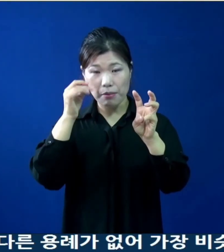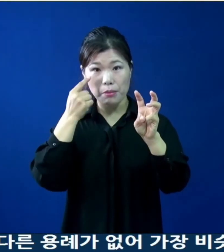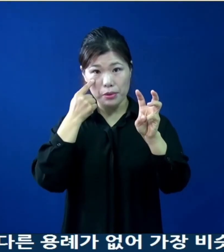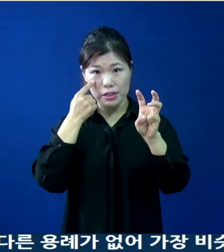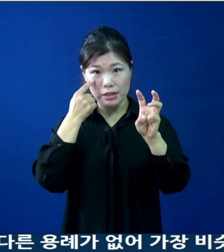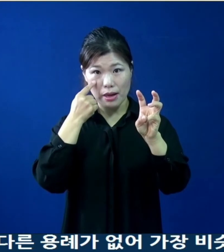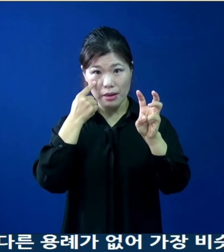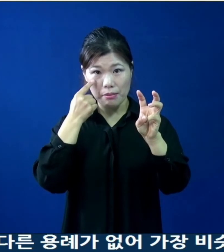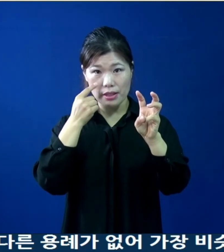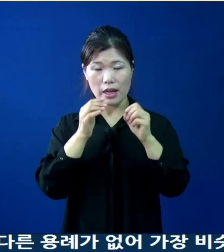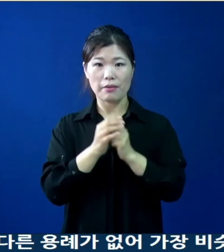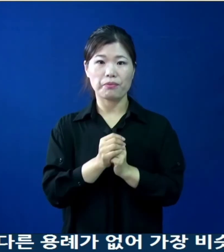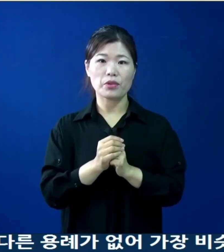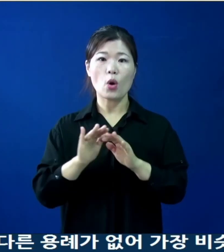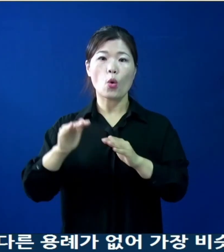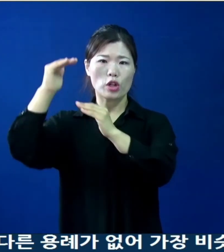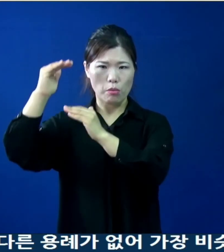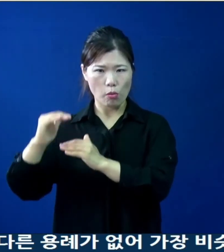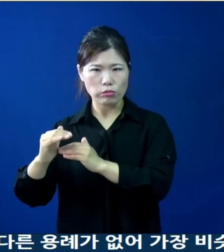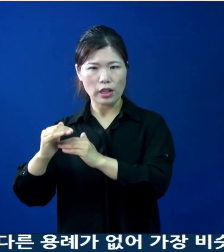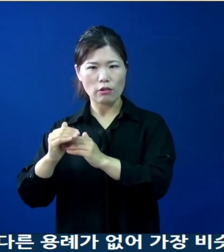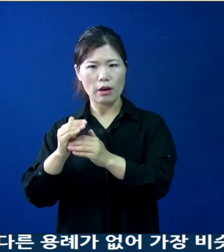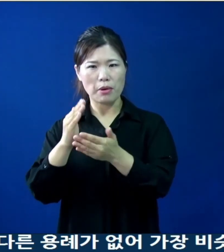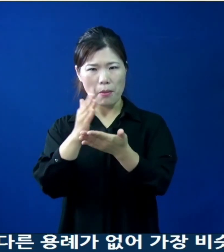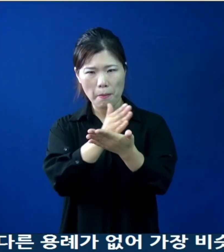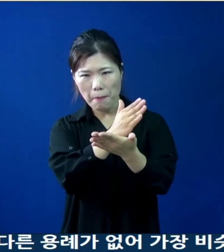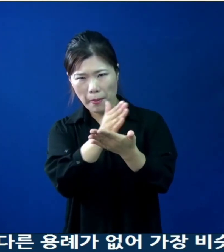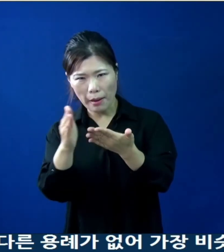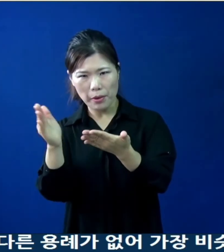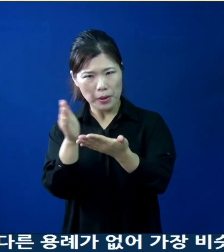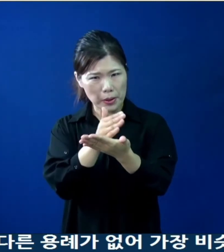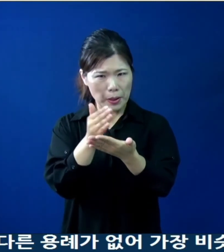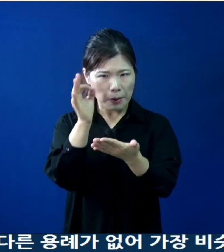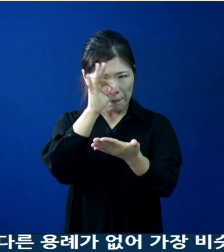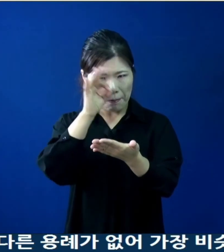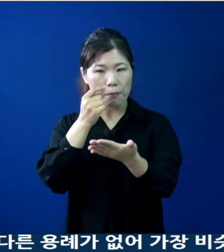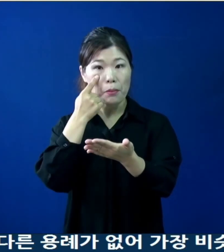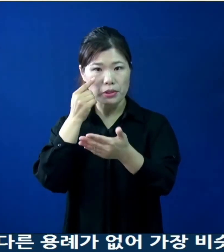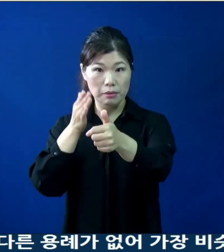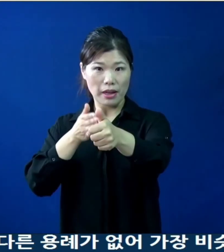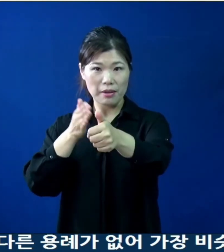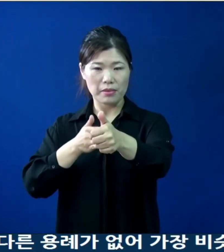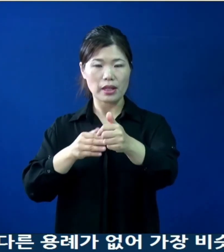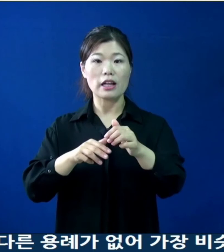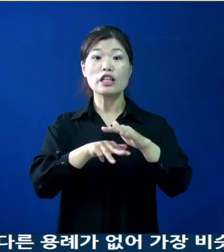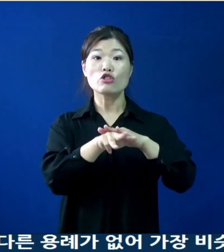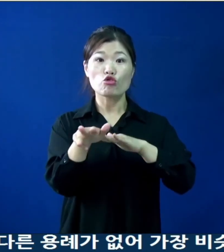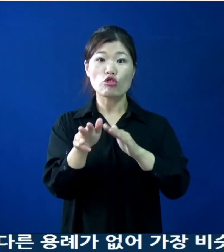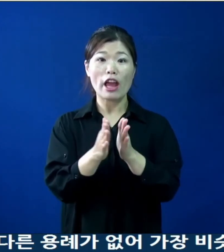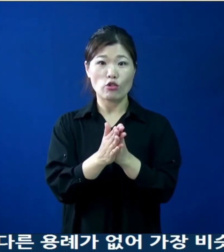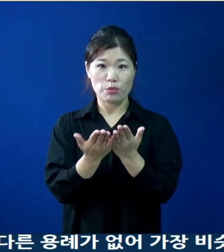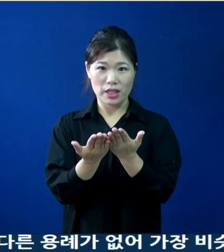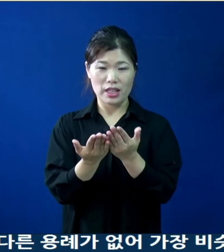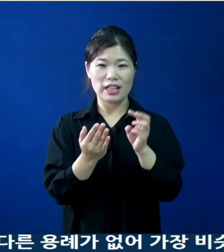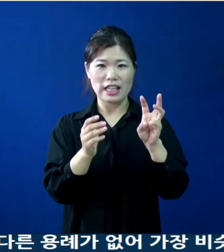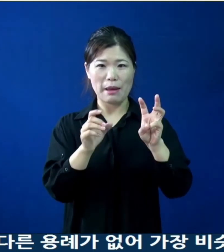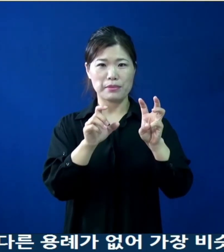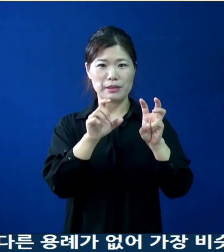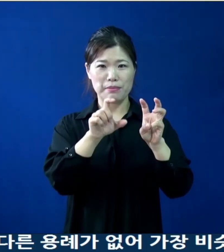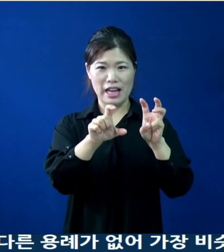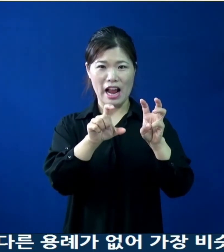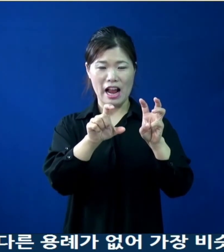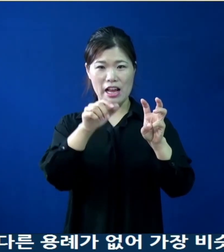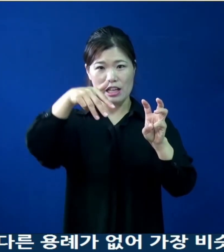함께 두 본문을 이렇게 나누면서 살펴보도록 하겠습니다. 출애굽기 30장으로 가보면, 출애굽기